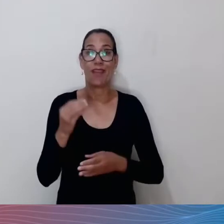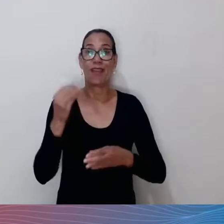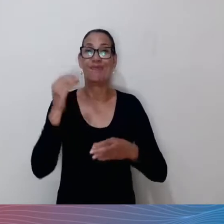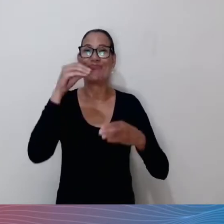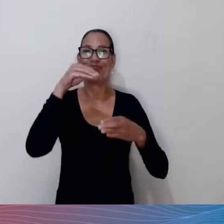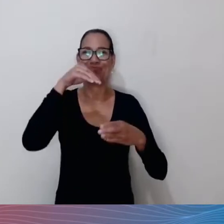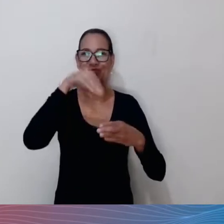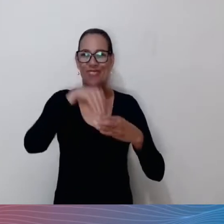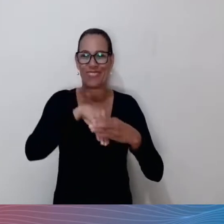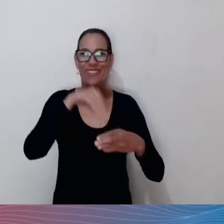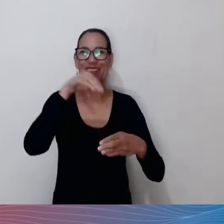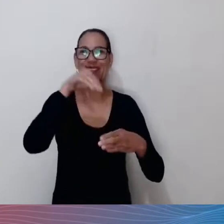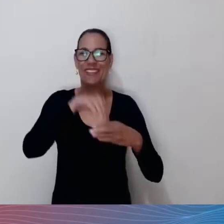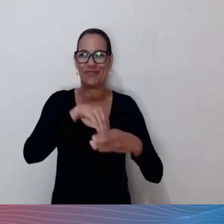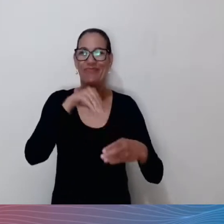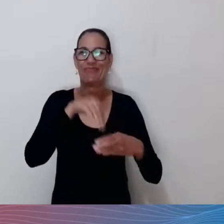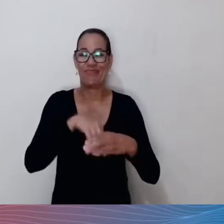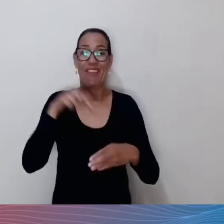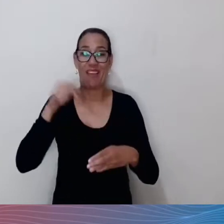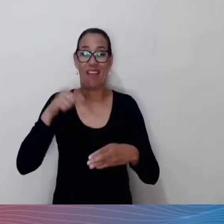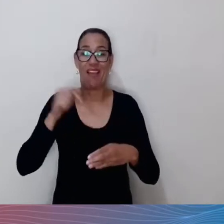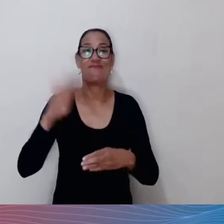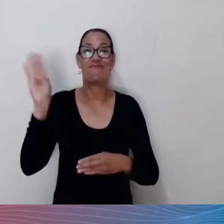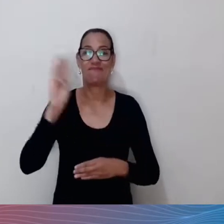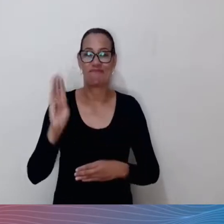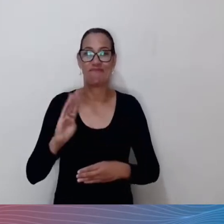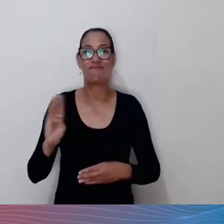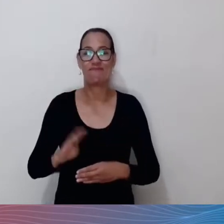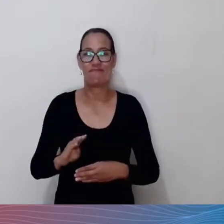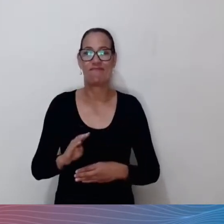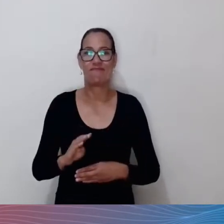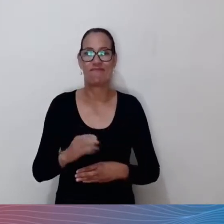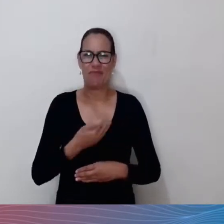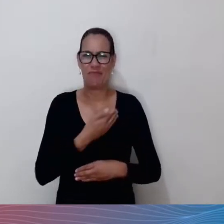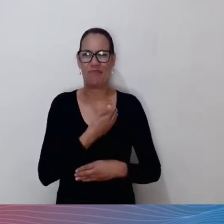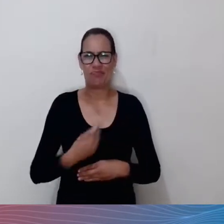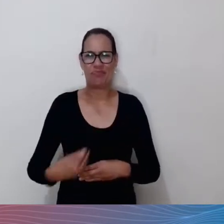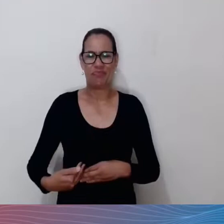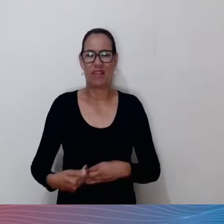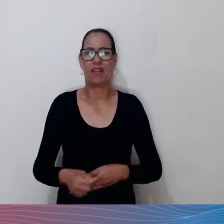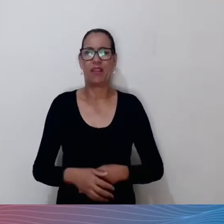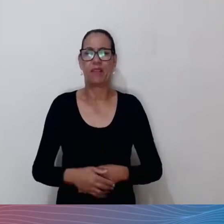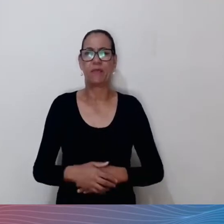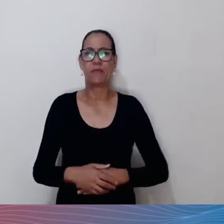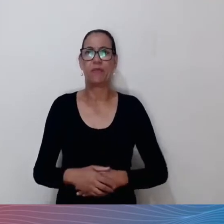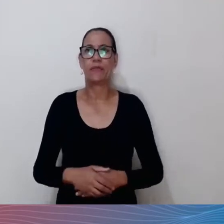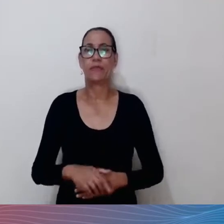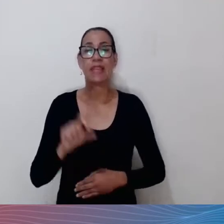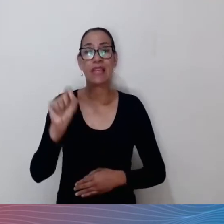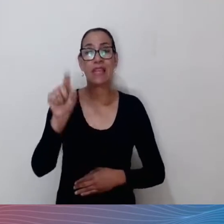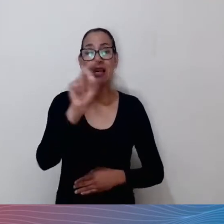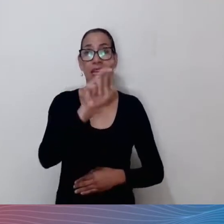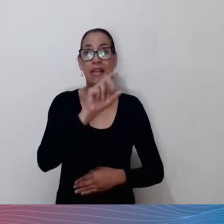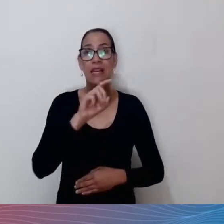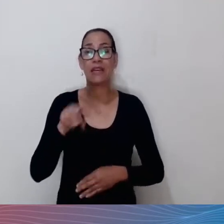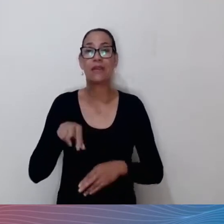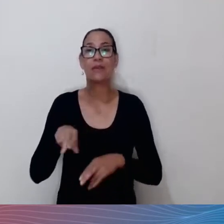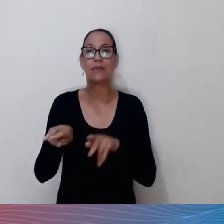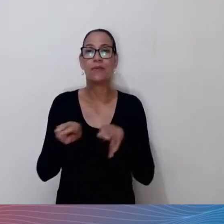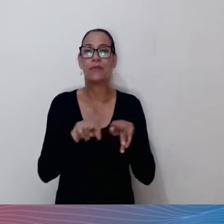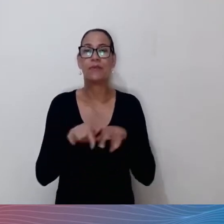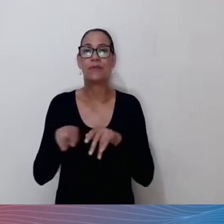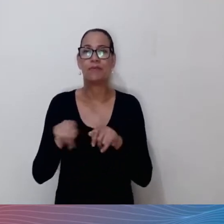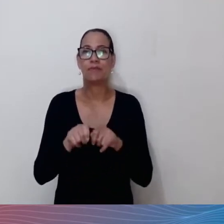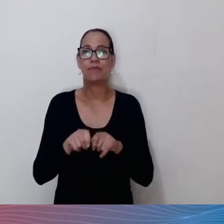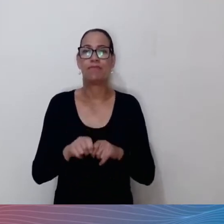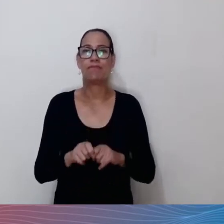E cada um dos irmãos aqui no Brasil exerce a sua cidadania,